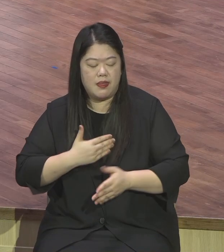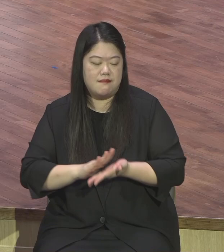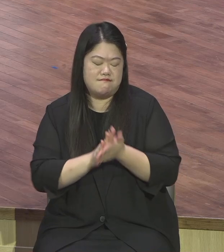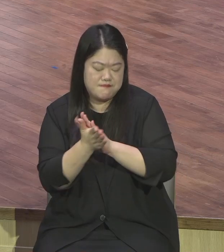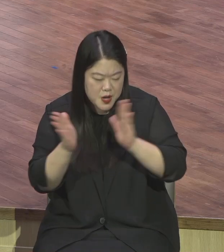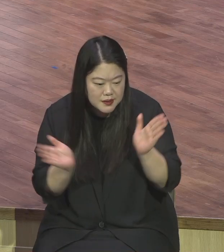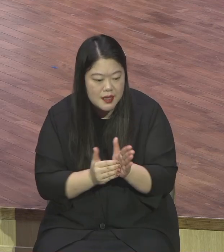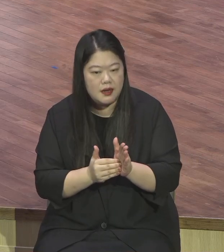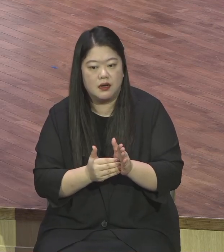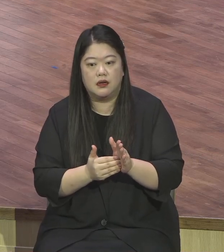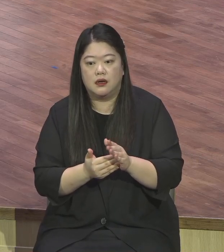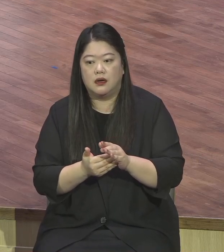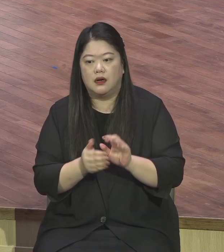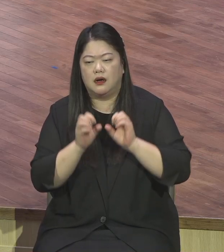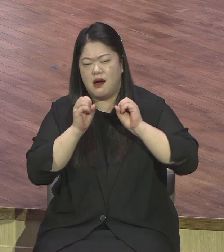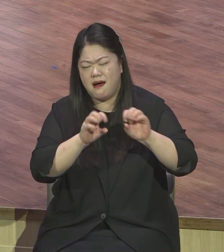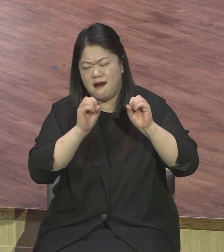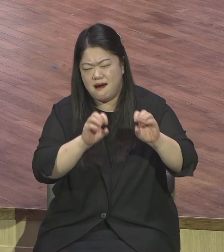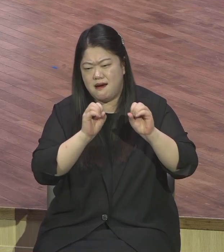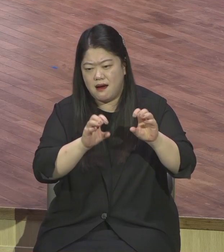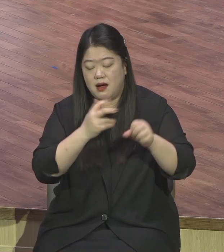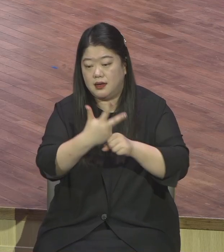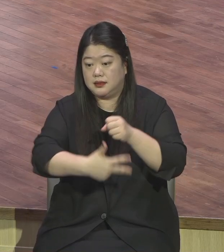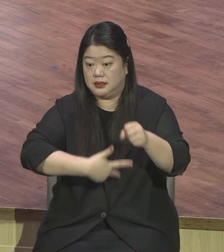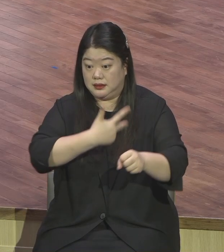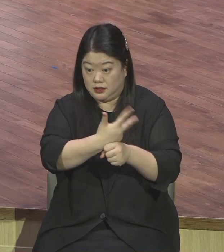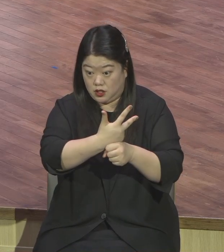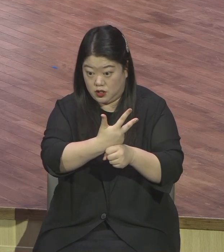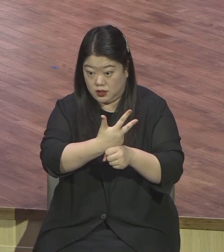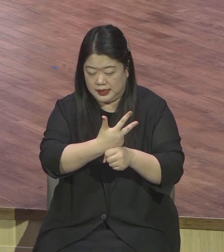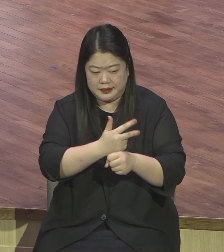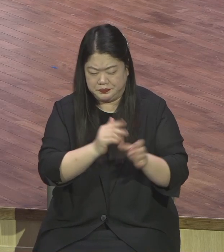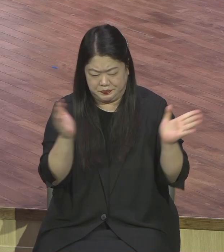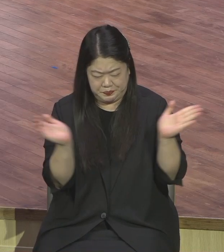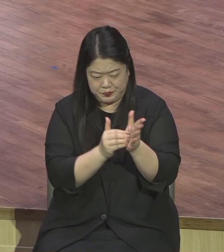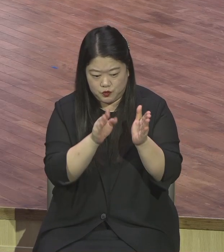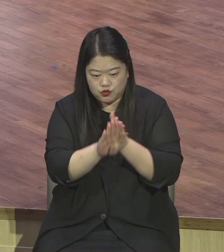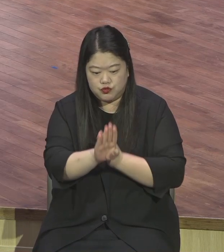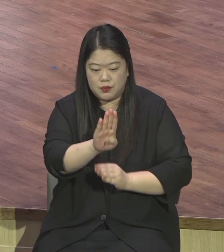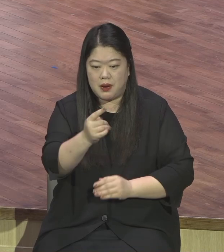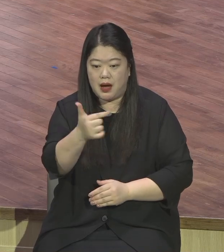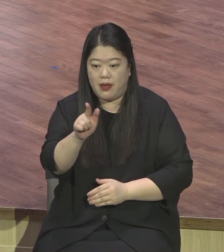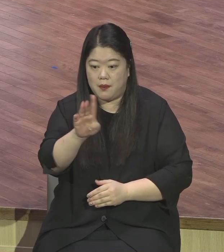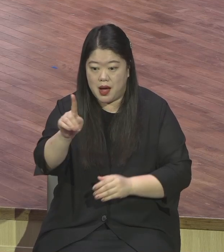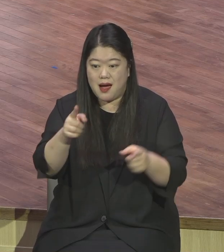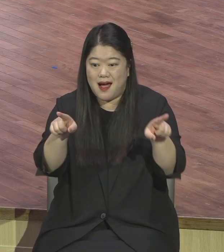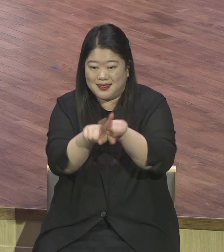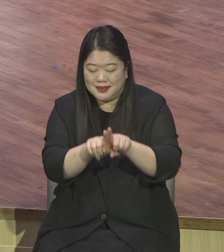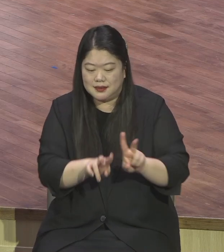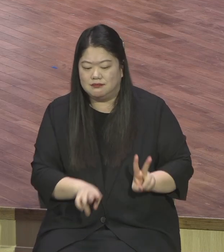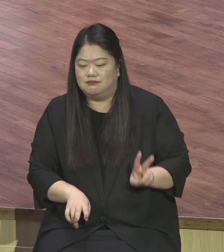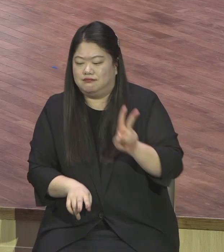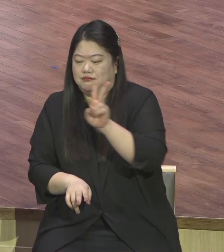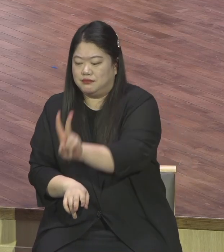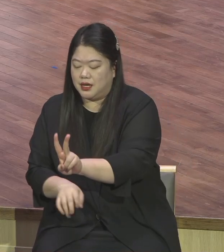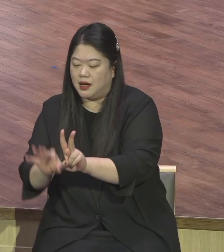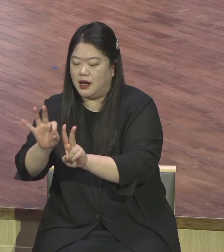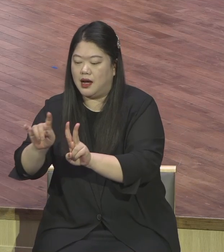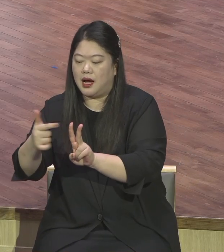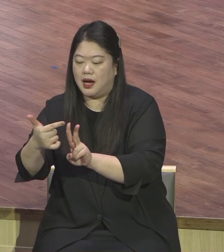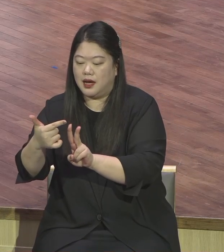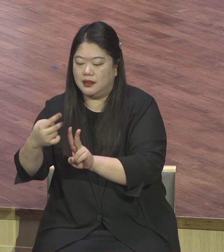하면서 안디옥 교회 제자들이 처음으로 그리스도 인이라 일컬음을 받았더라. 그리스도와 같은